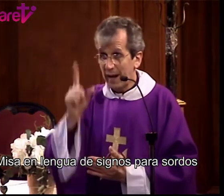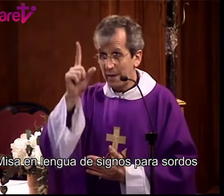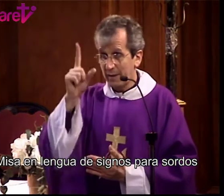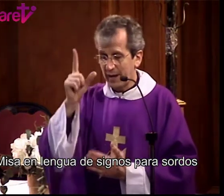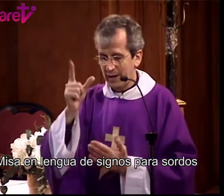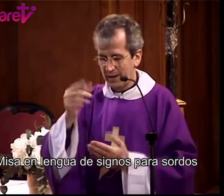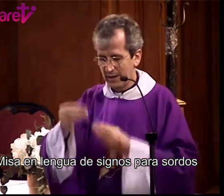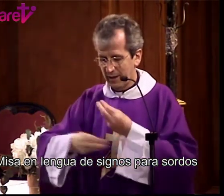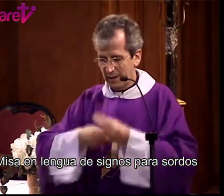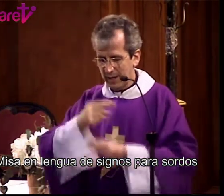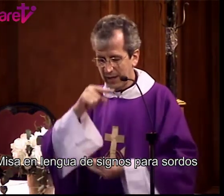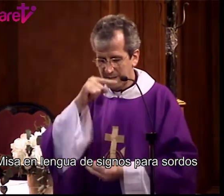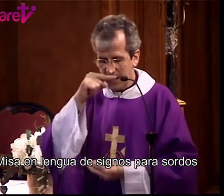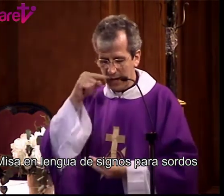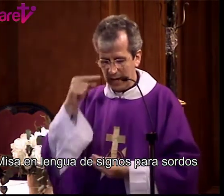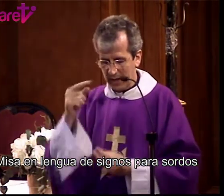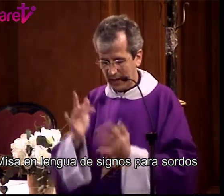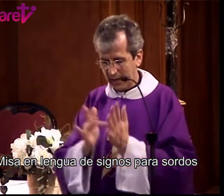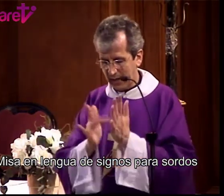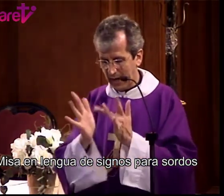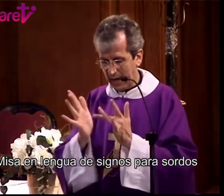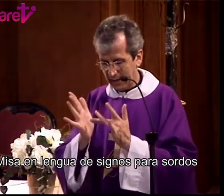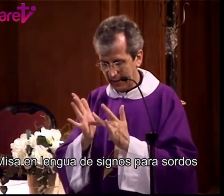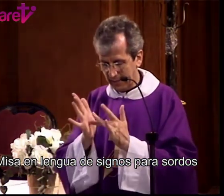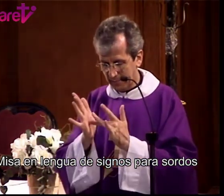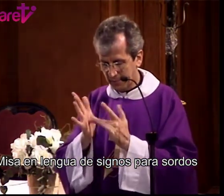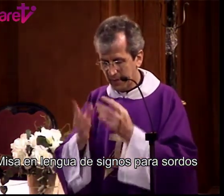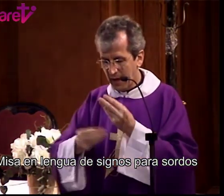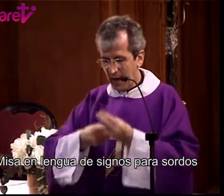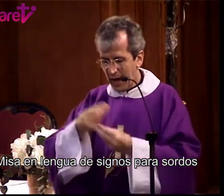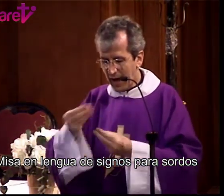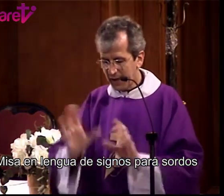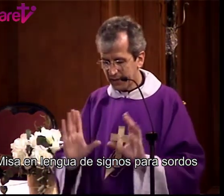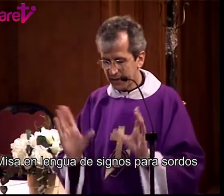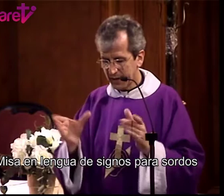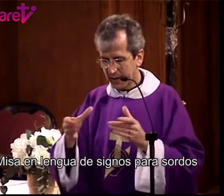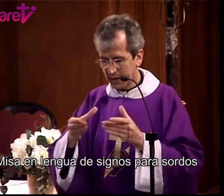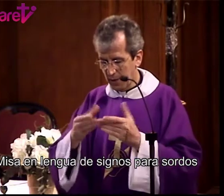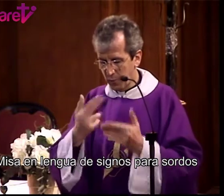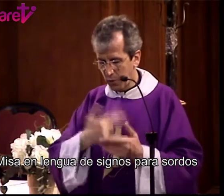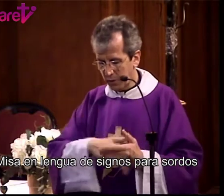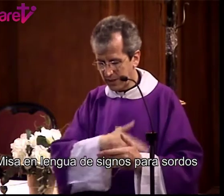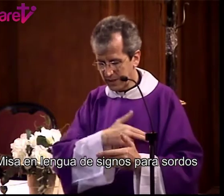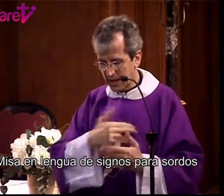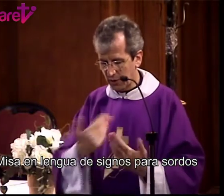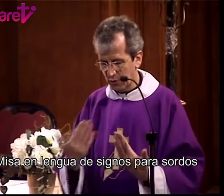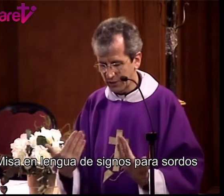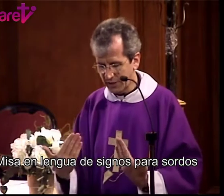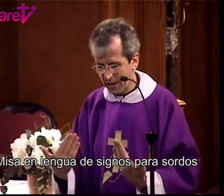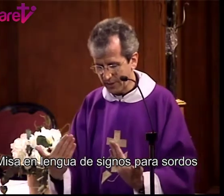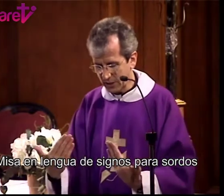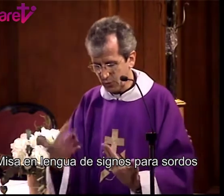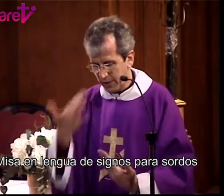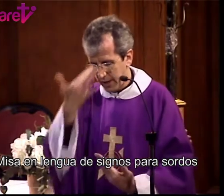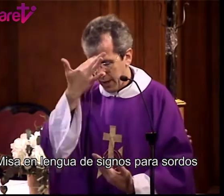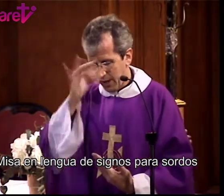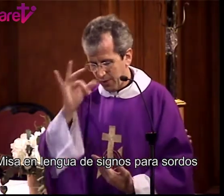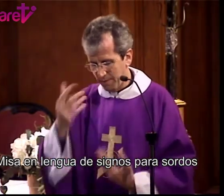palabra hecha carne, haz que el pueblo cristiano se apresure con fe